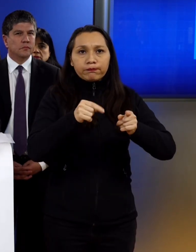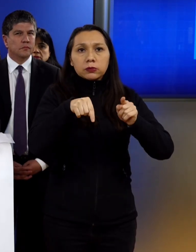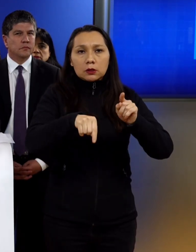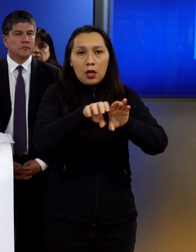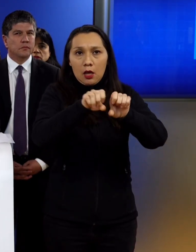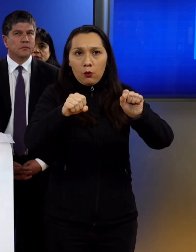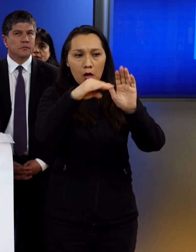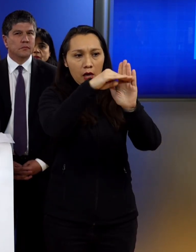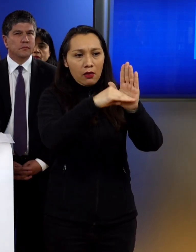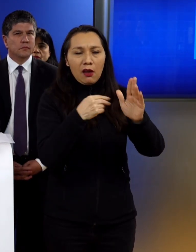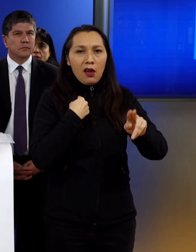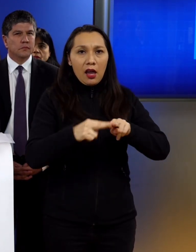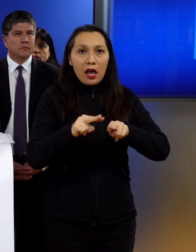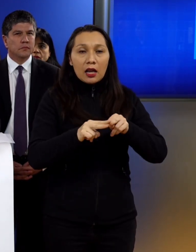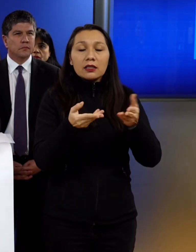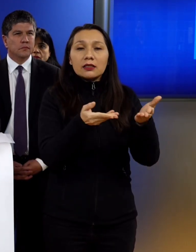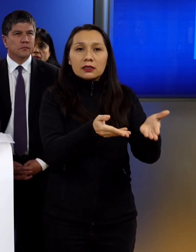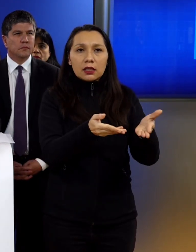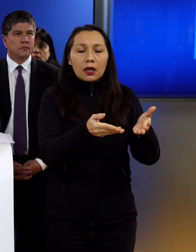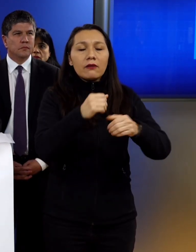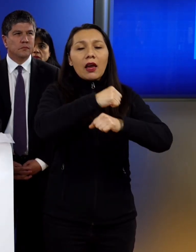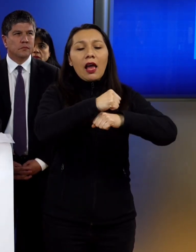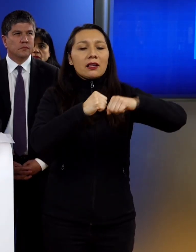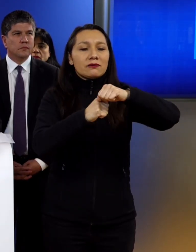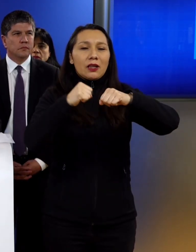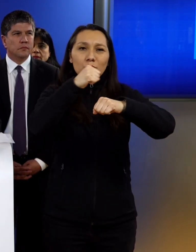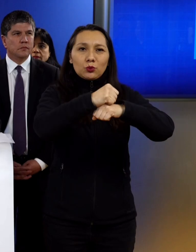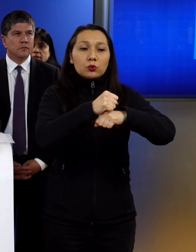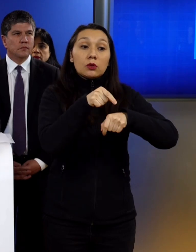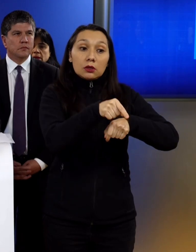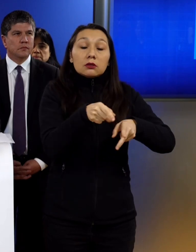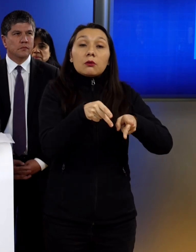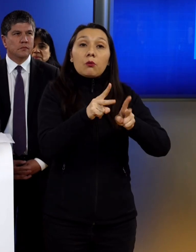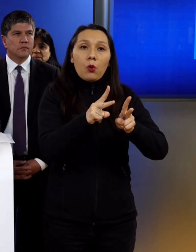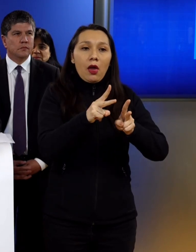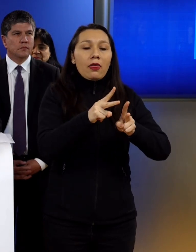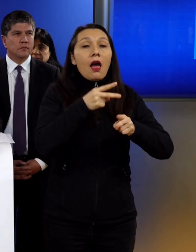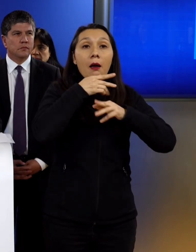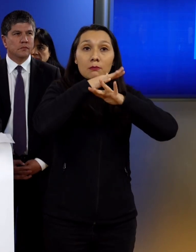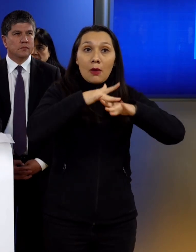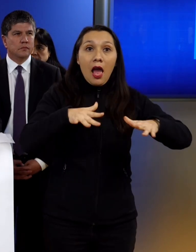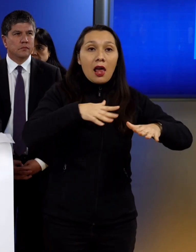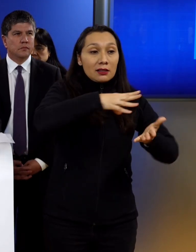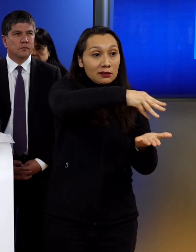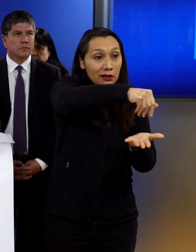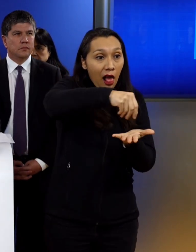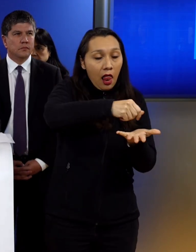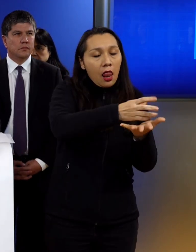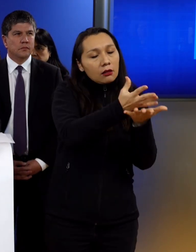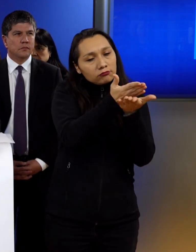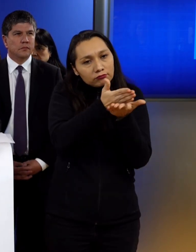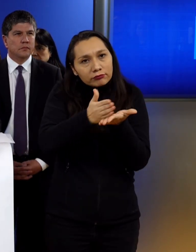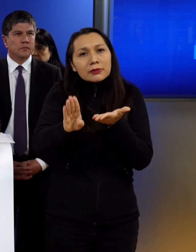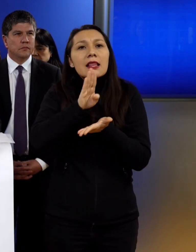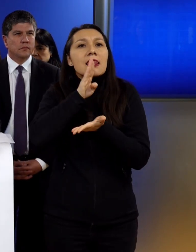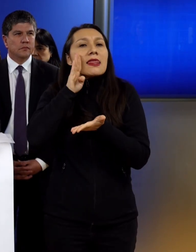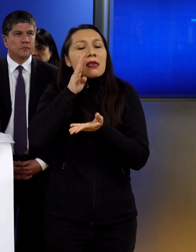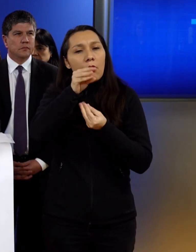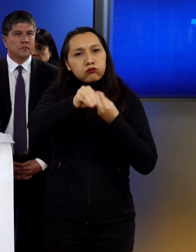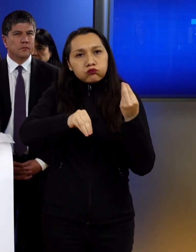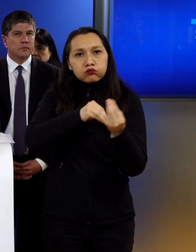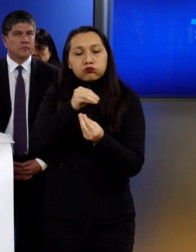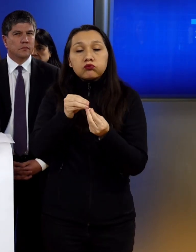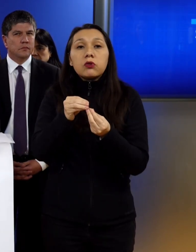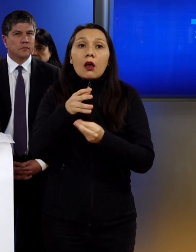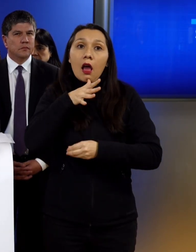definieron hoy día a la realización de una infraestructura que permita desalar agua y tener recursos para